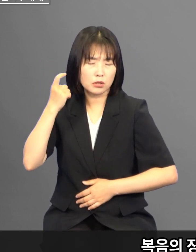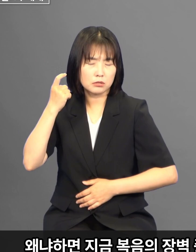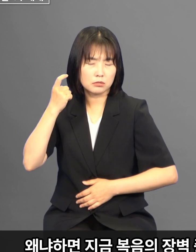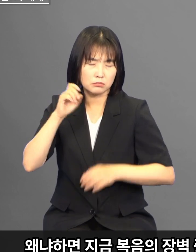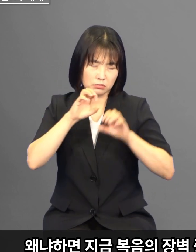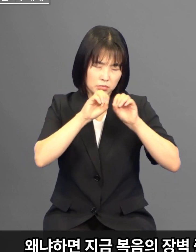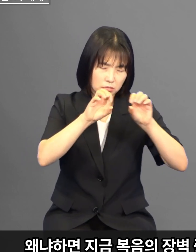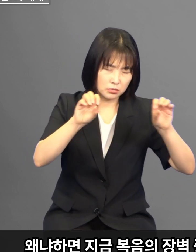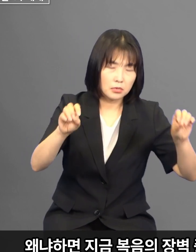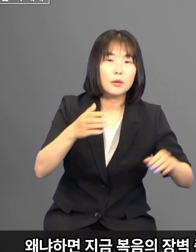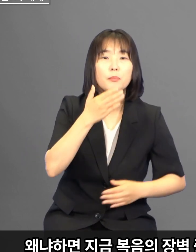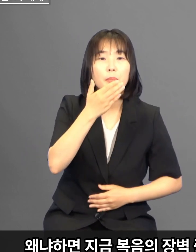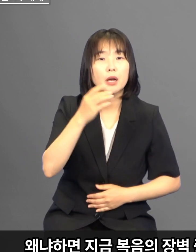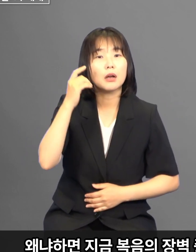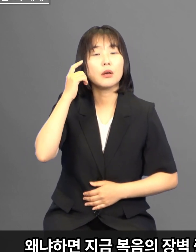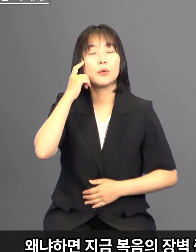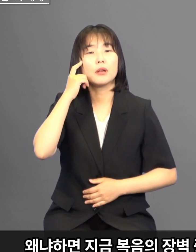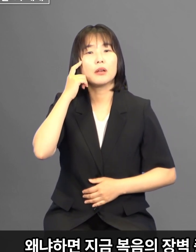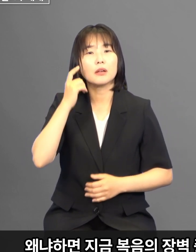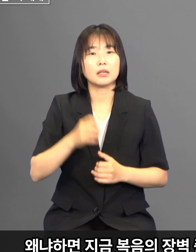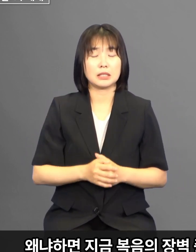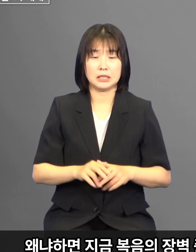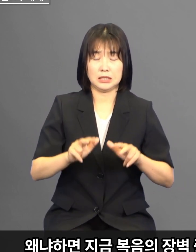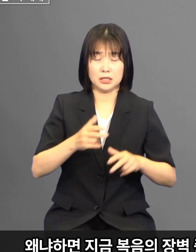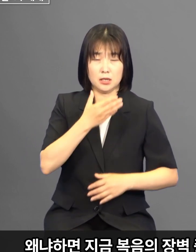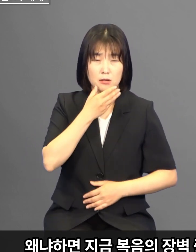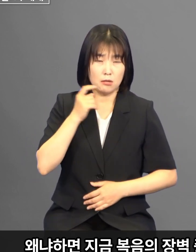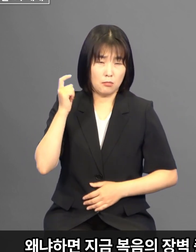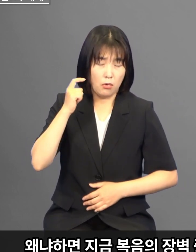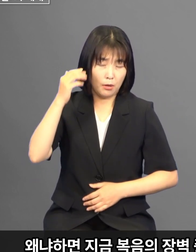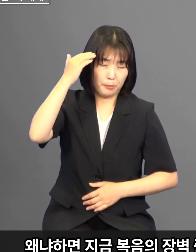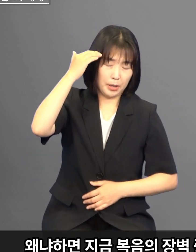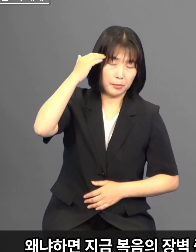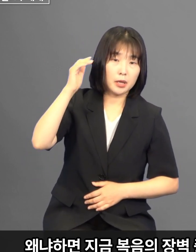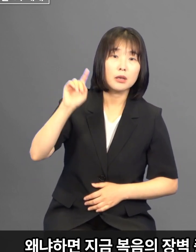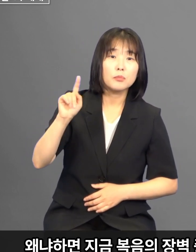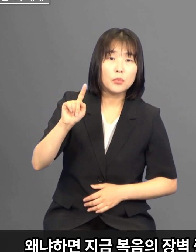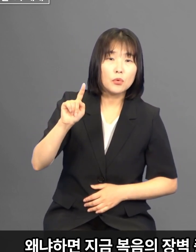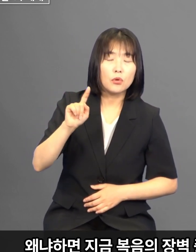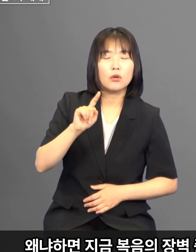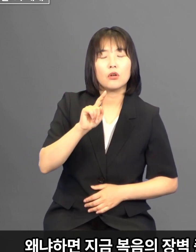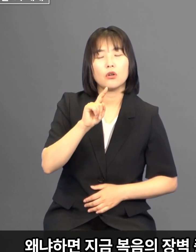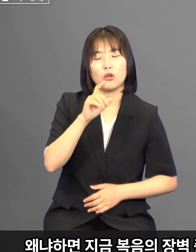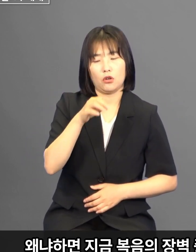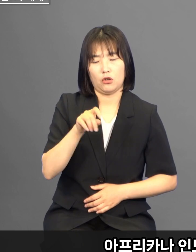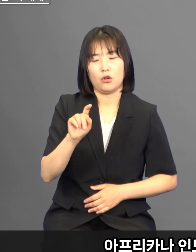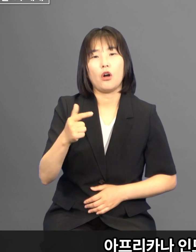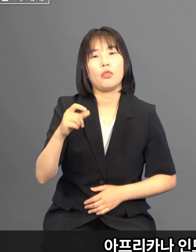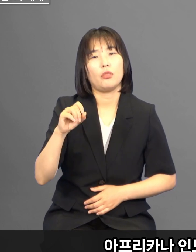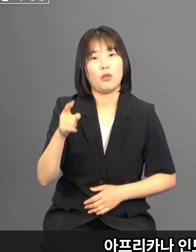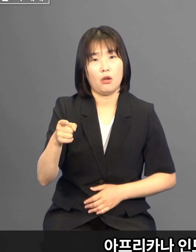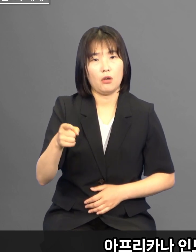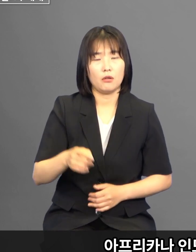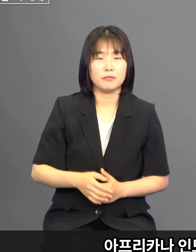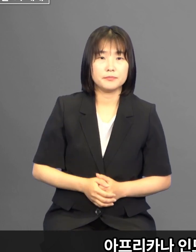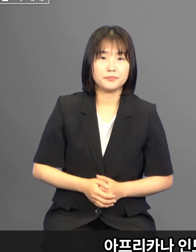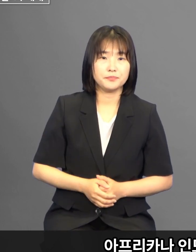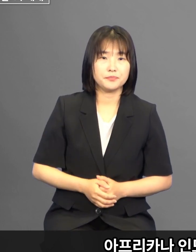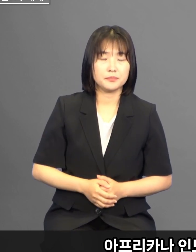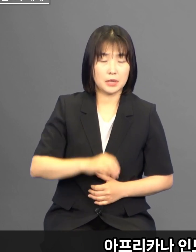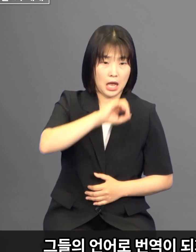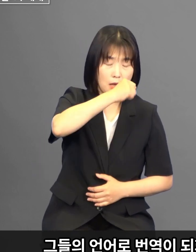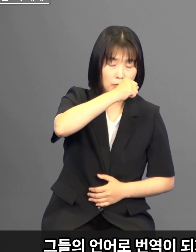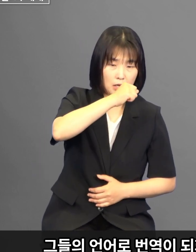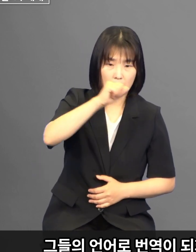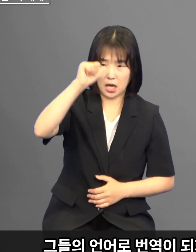것이다. 왜냐하면 지금 복음의 장벽 중에 가장 큰 장벽이 언어의 장벽입니다. 아프리카나 인도에 수많은